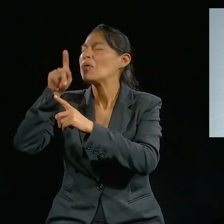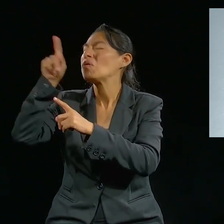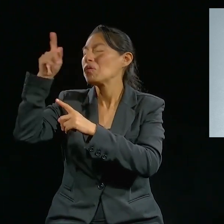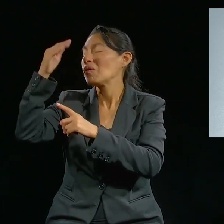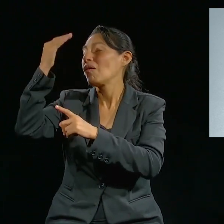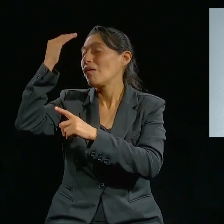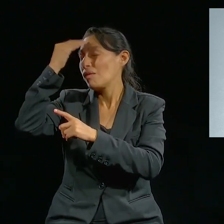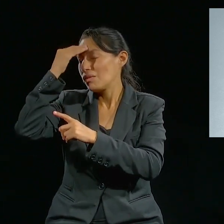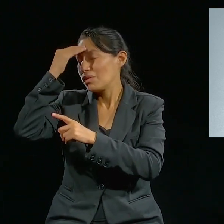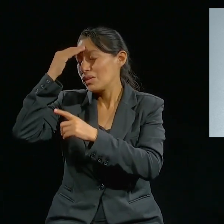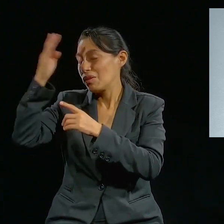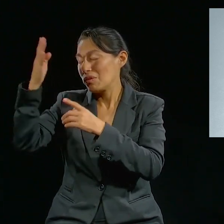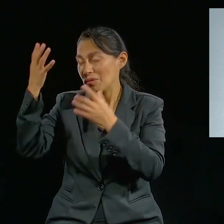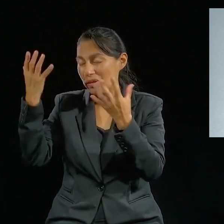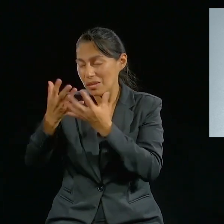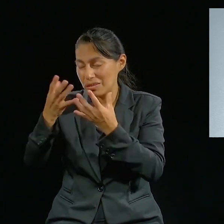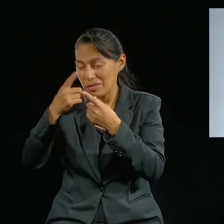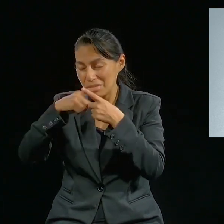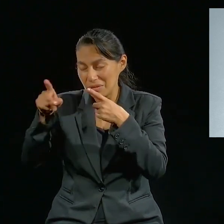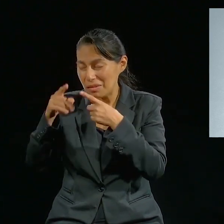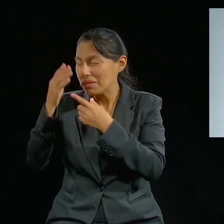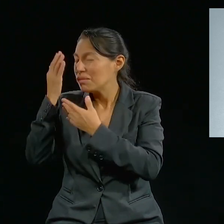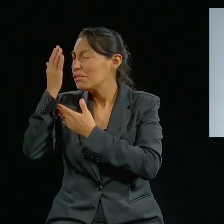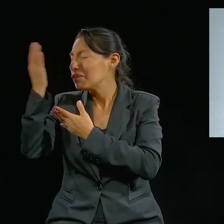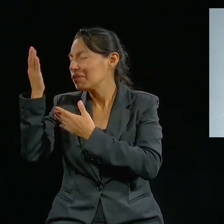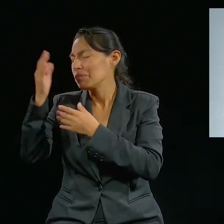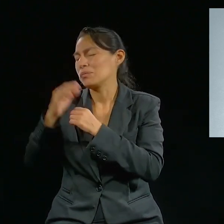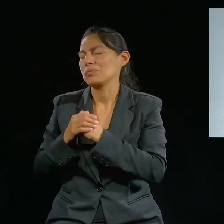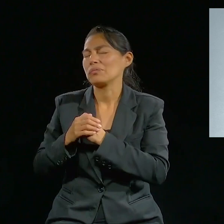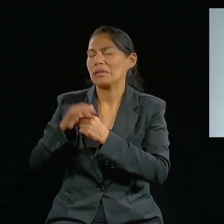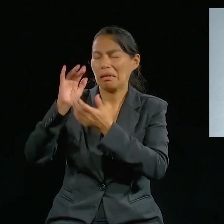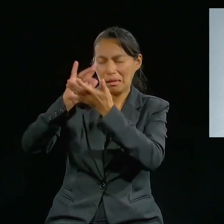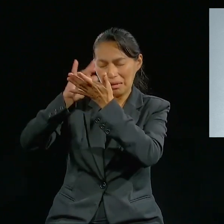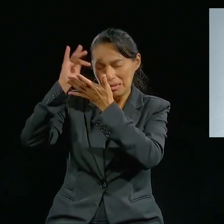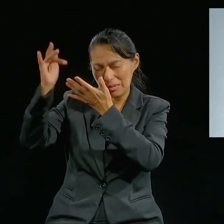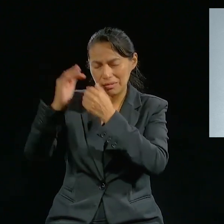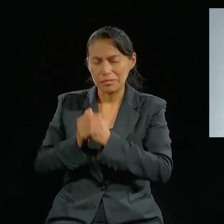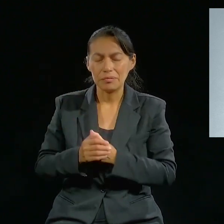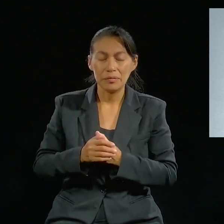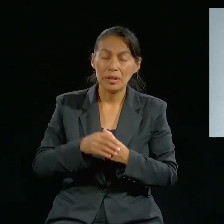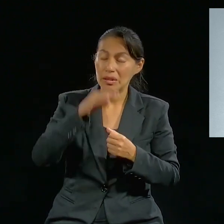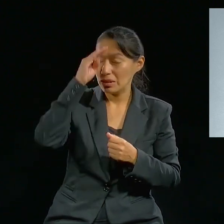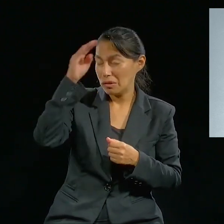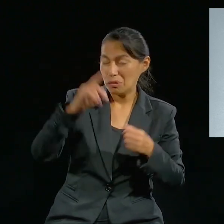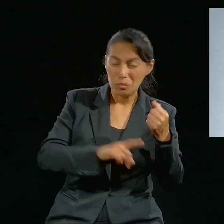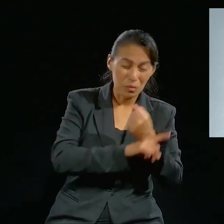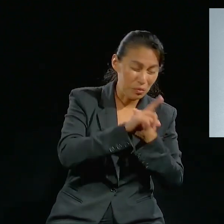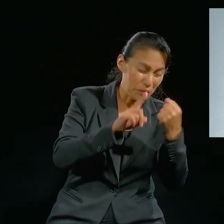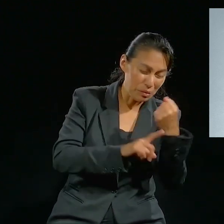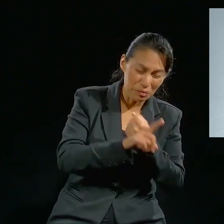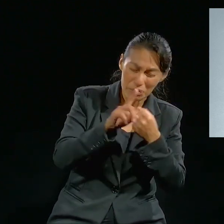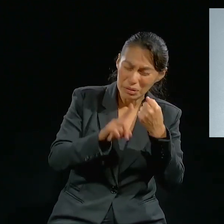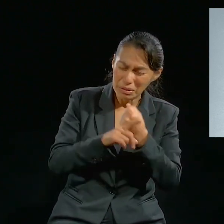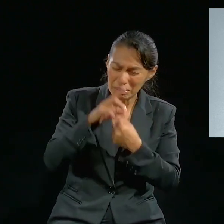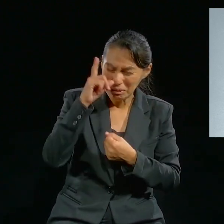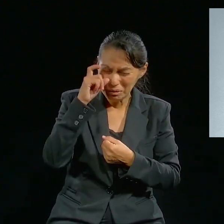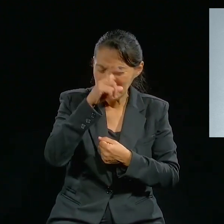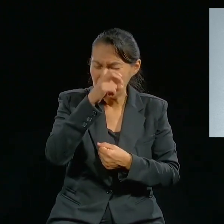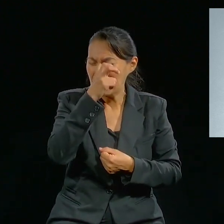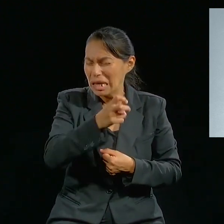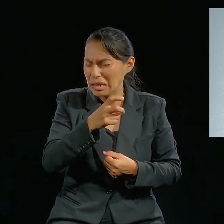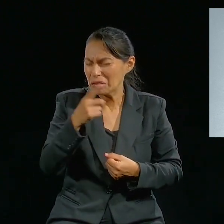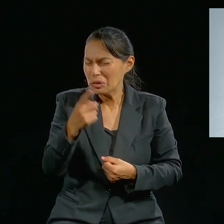padre gracias a un señor por esas situaciones difíciles porque esas situaciones difíciles padre nos dan